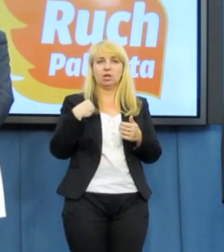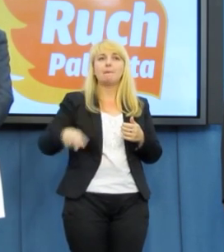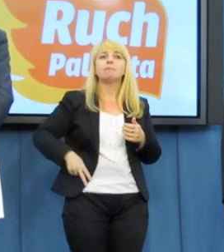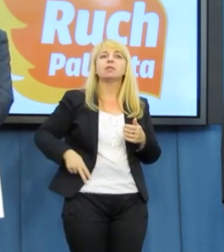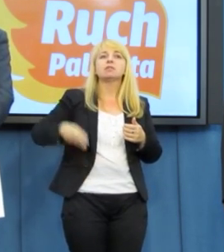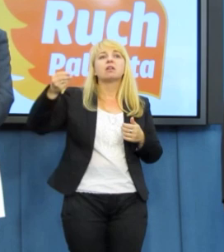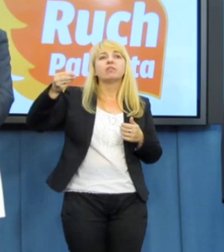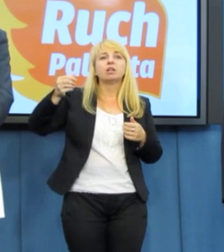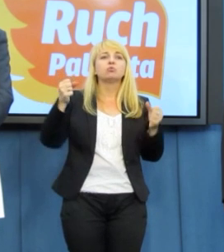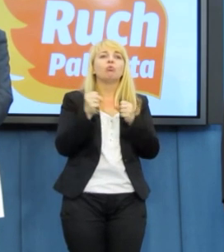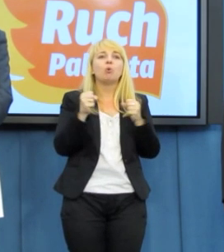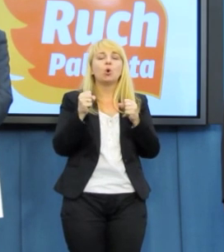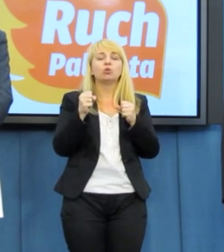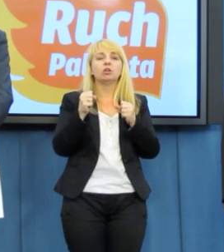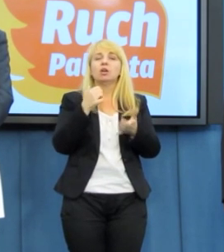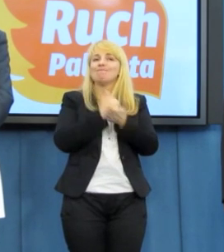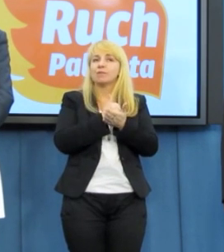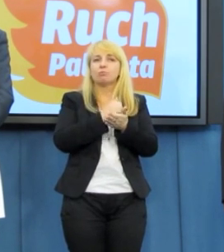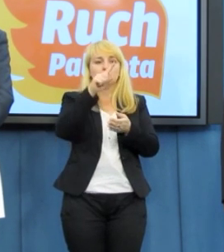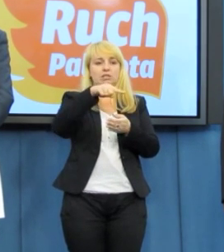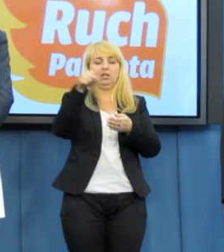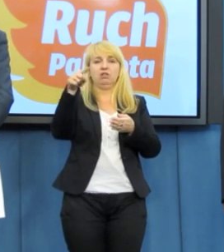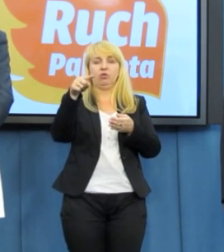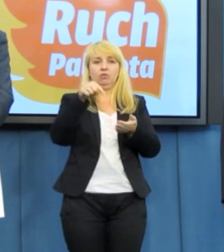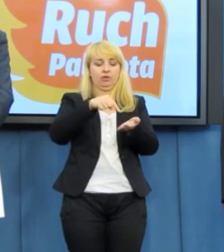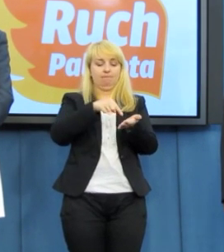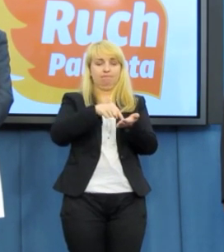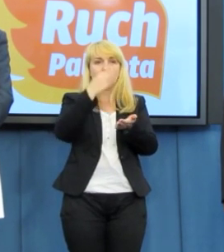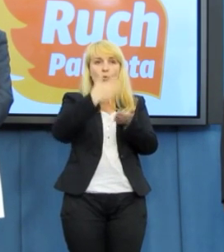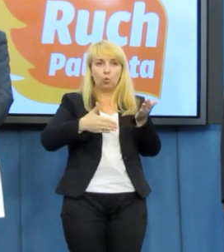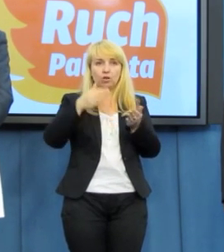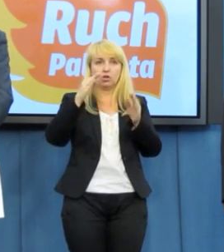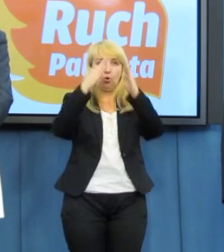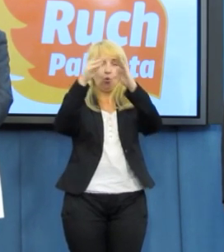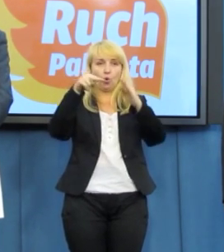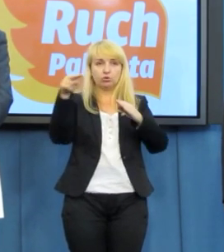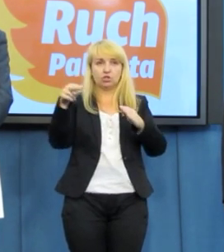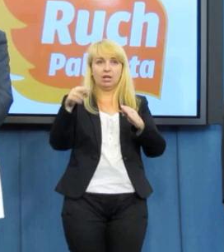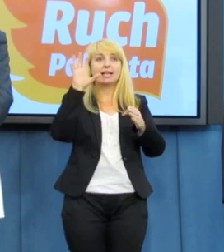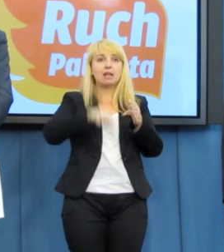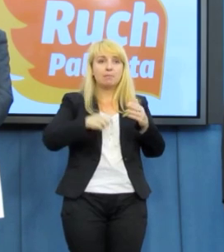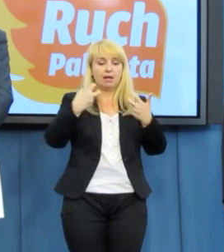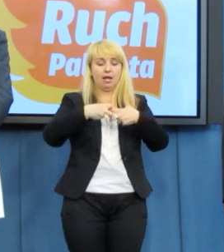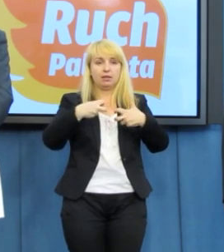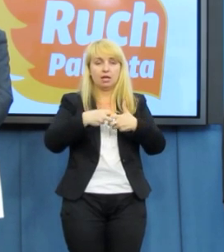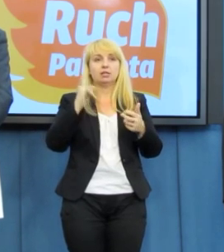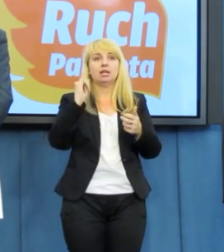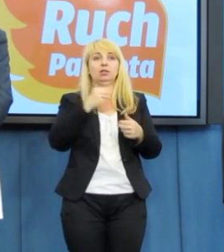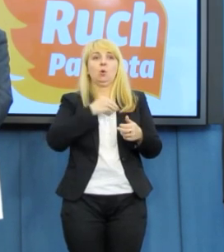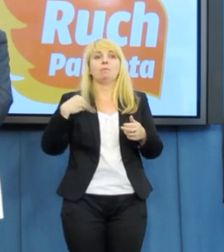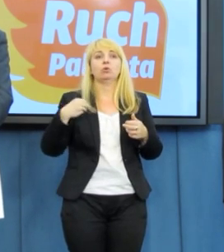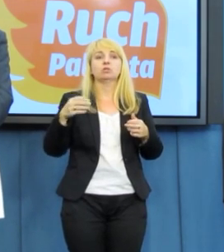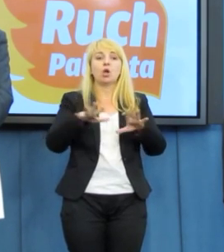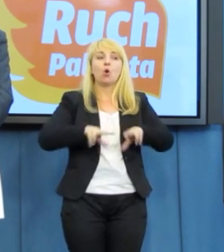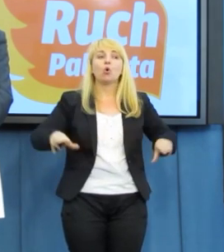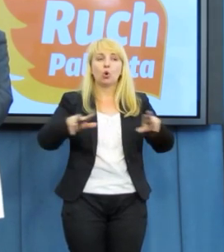jednej ulgi zlikwidować, tylko zabiera się za internautów, za polskie rodziny,